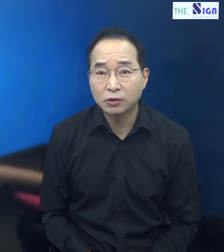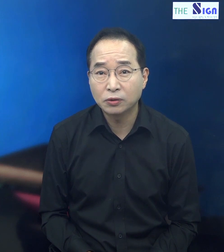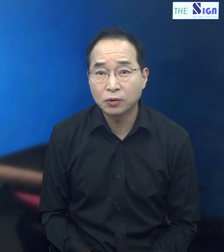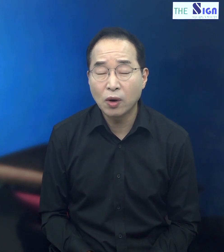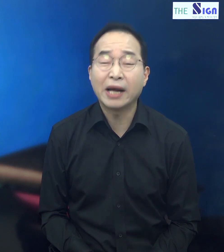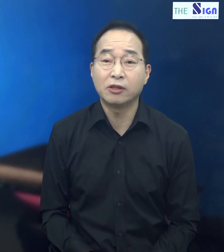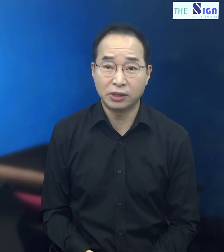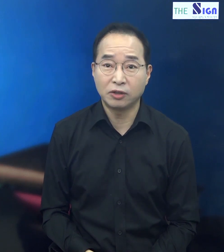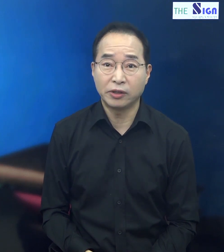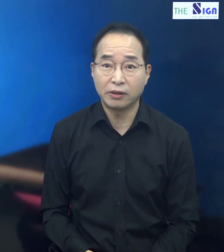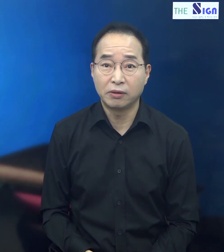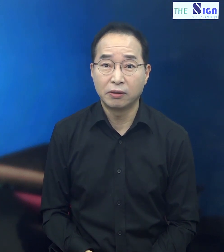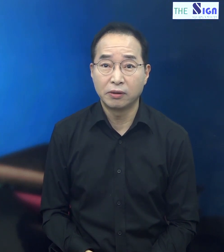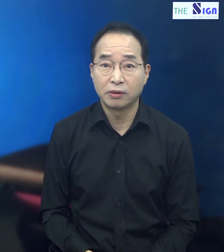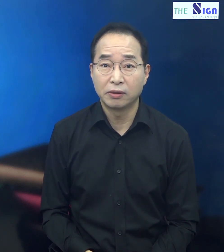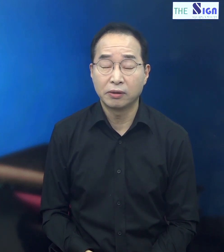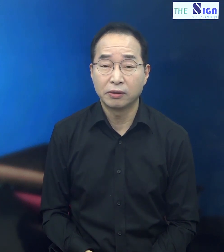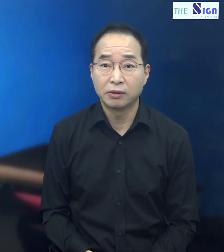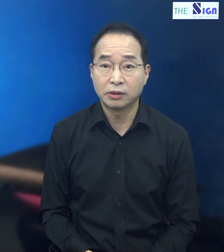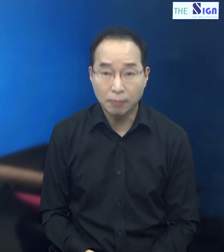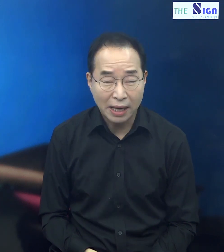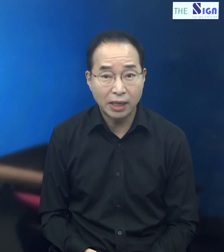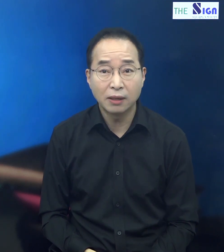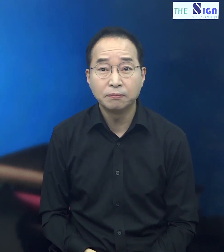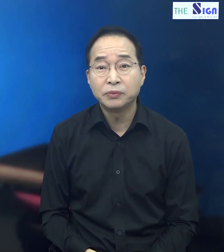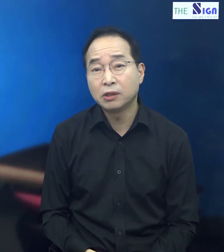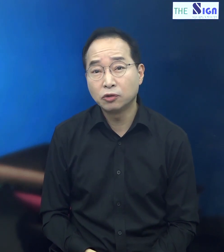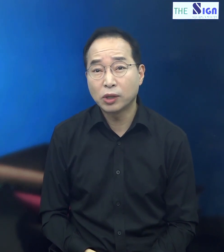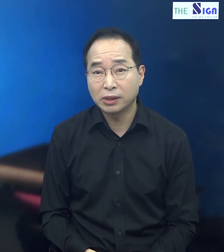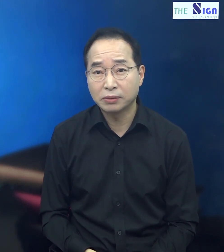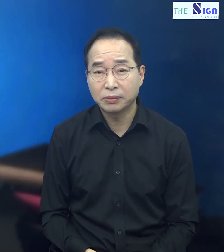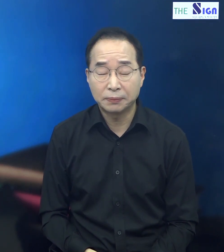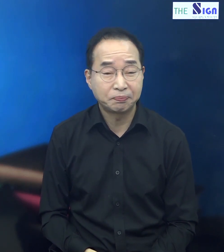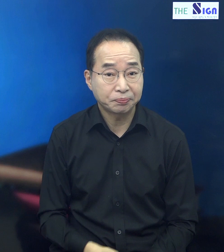것으로 알려진 거예요. 그래서 만약 이런 수화가 있습니다.